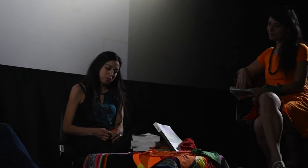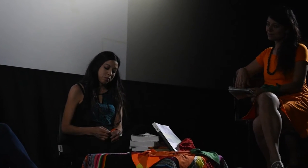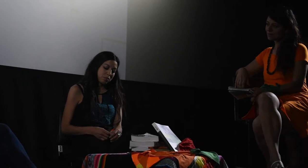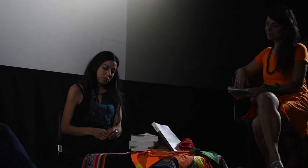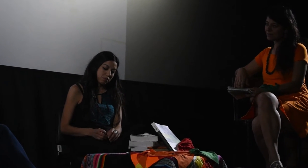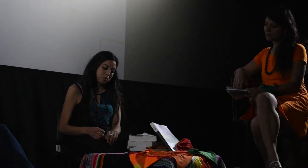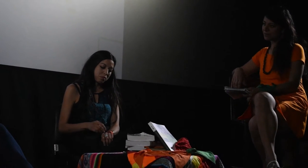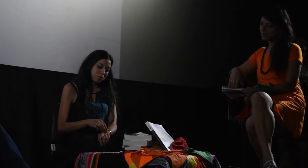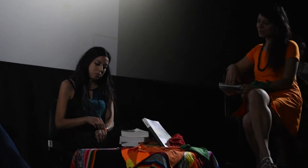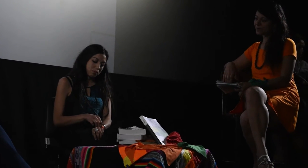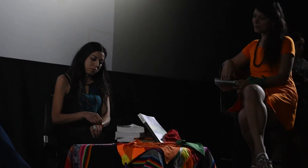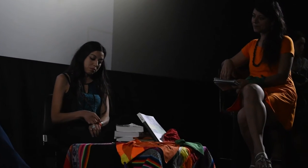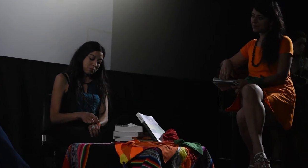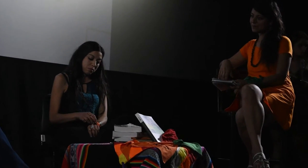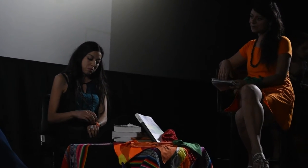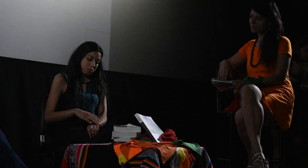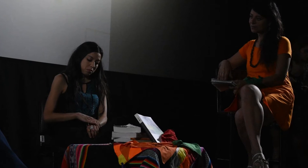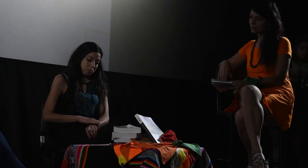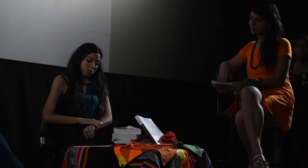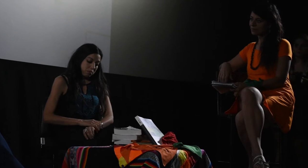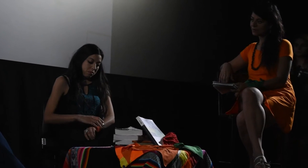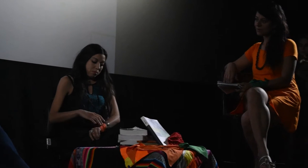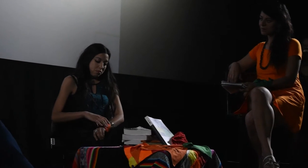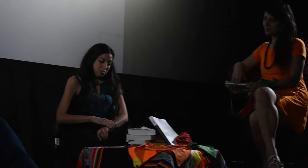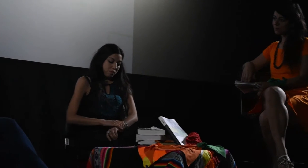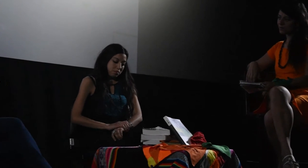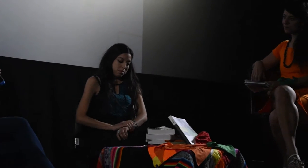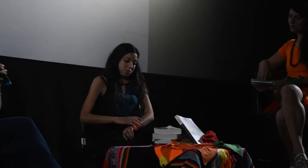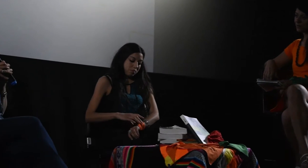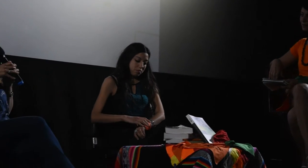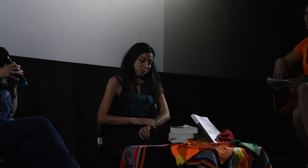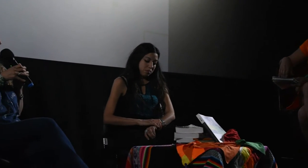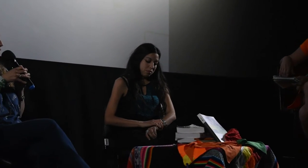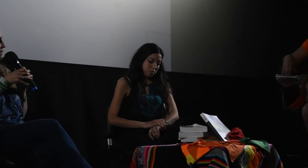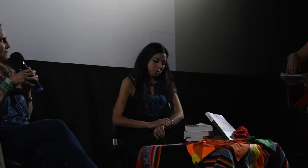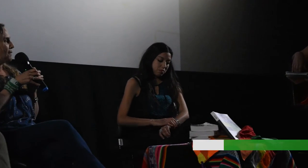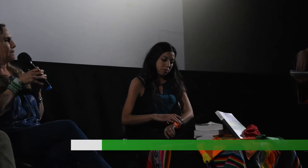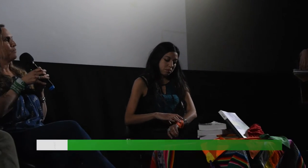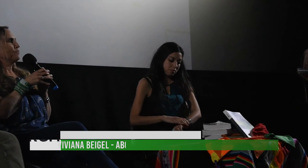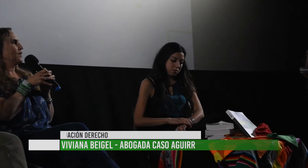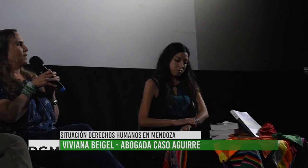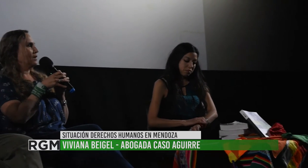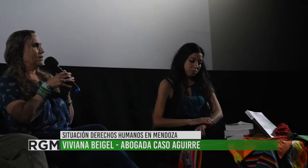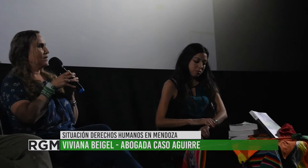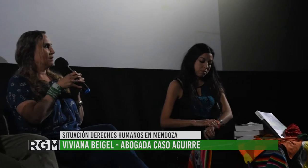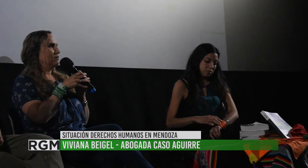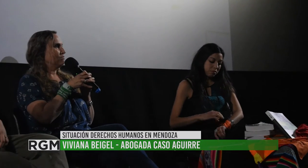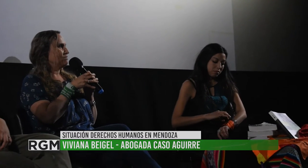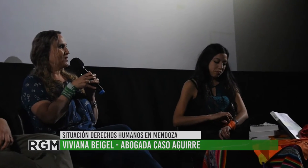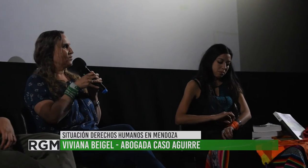mujer, que es el abuso, los ataques sexuales, en un marco tremendo de tortura, de